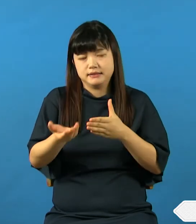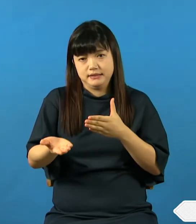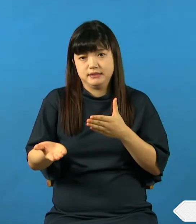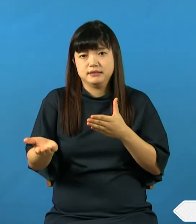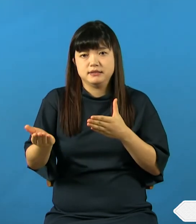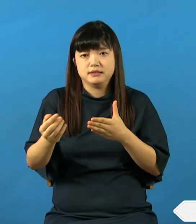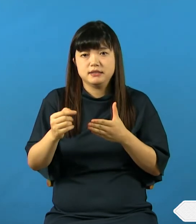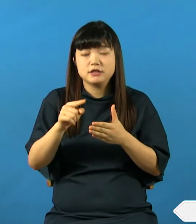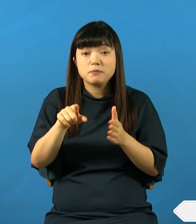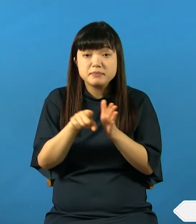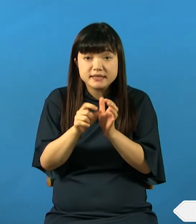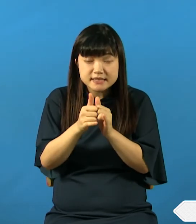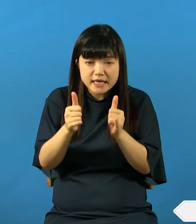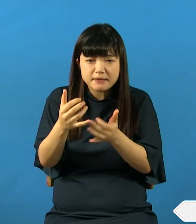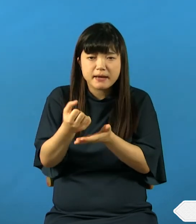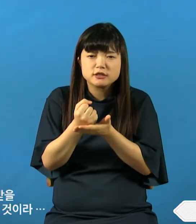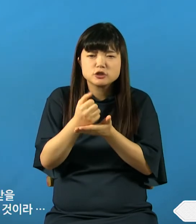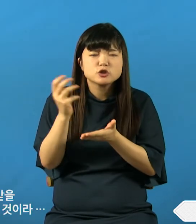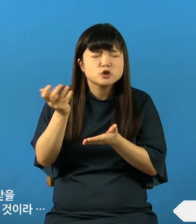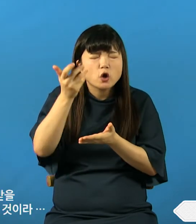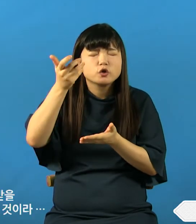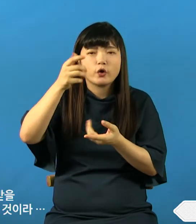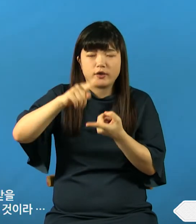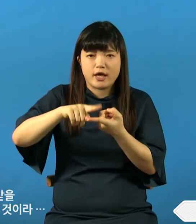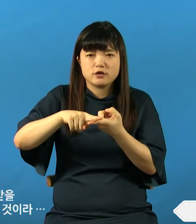받을 성령을 가리켜 말씀하신 것이라.